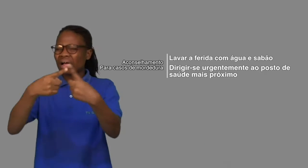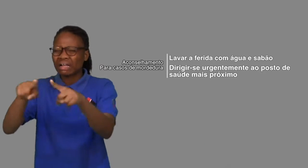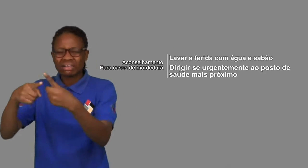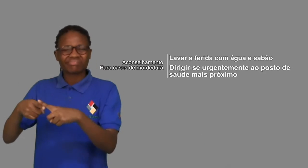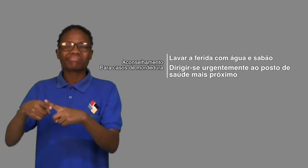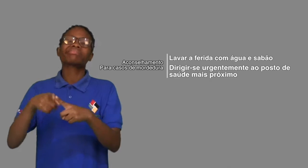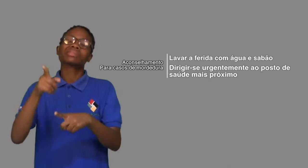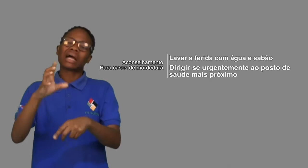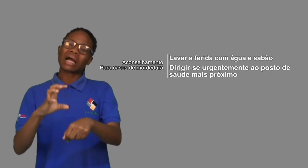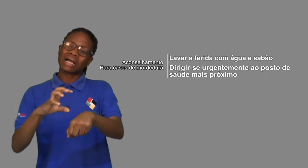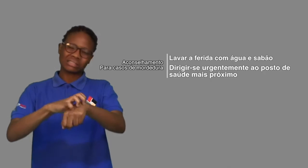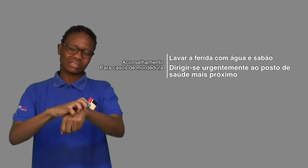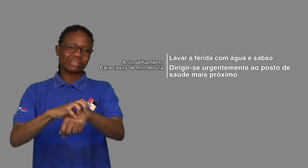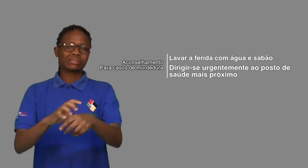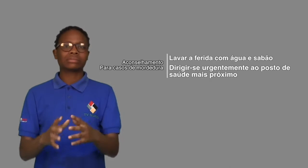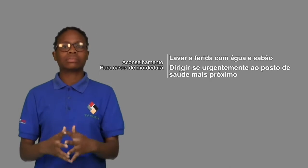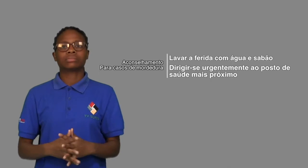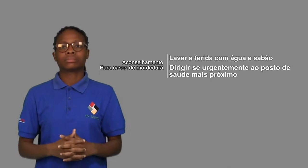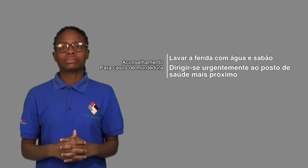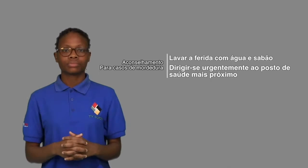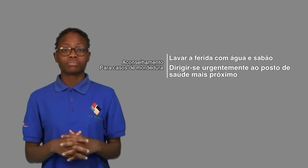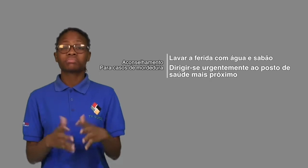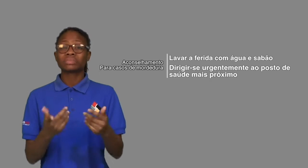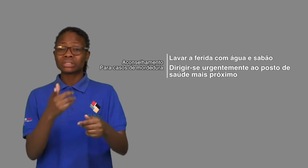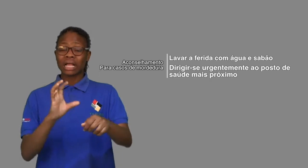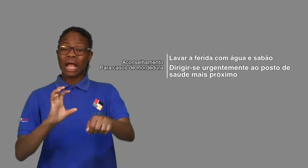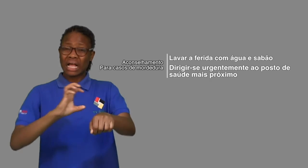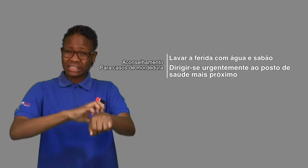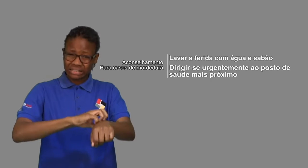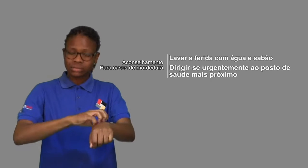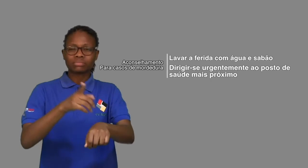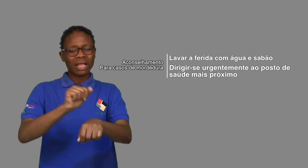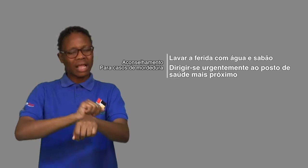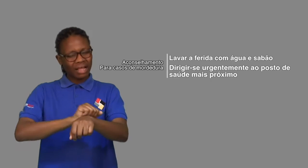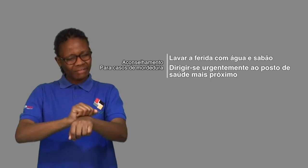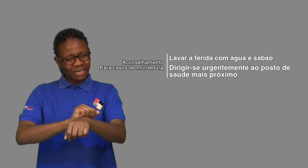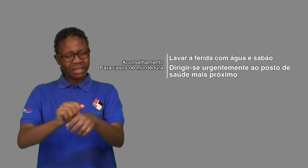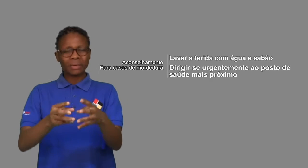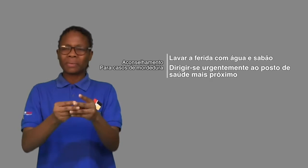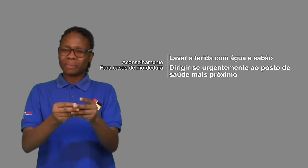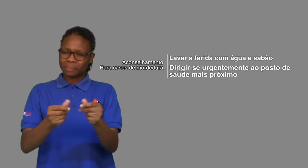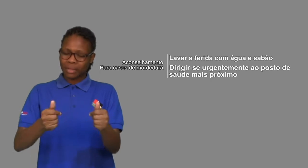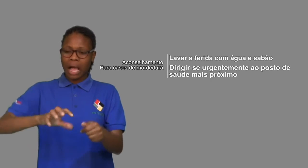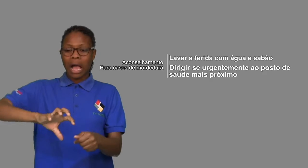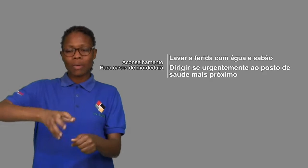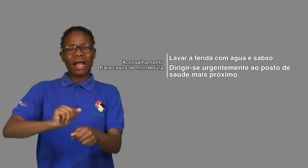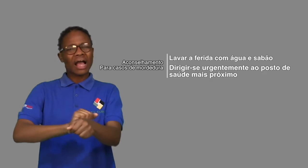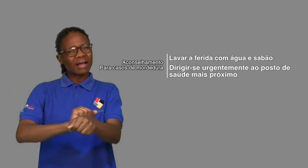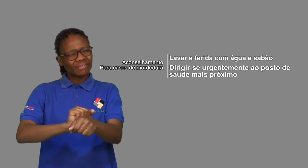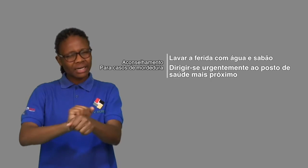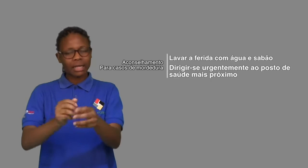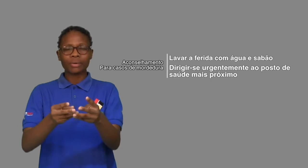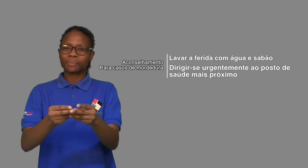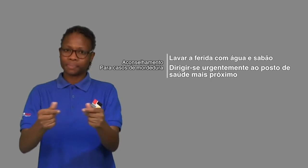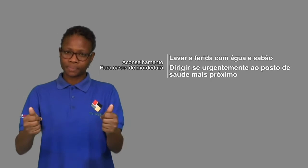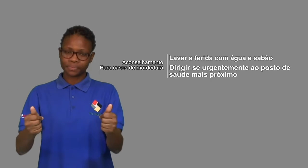mamífero, se aconselha a lavar bem a ferida com água e sabão, a dirigir-se urgentemente ao